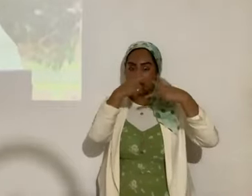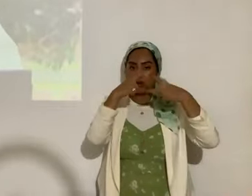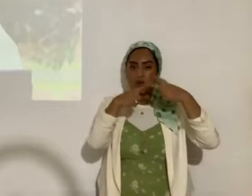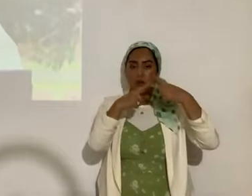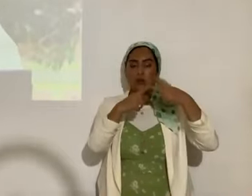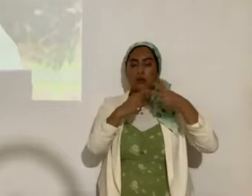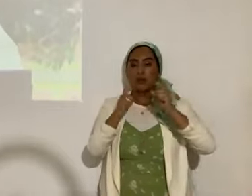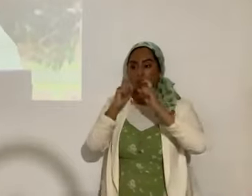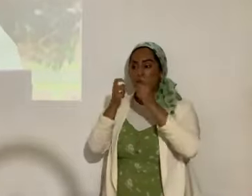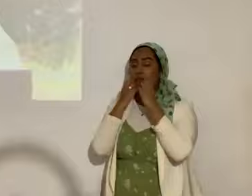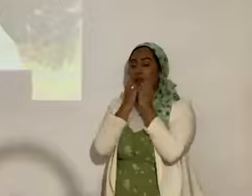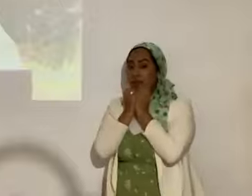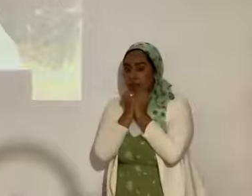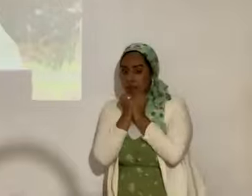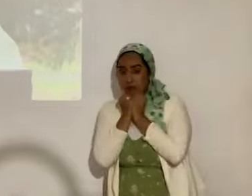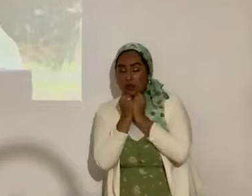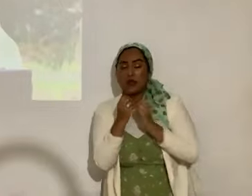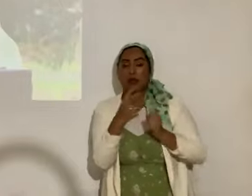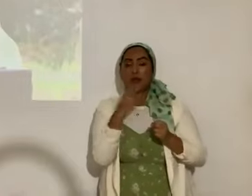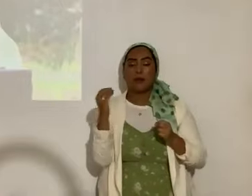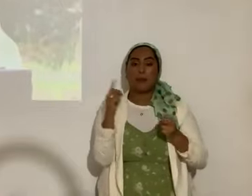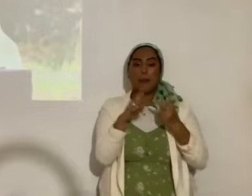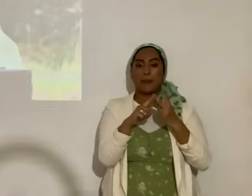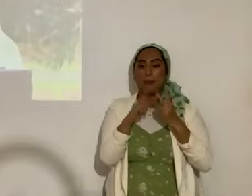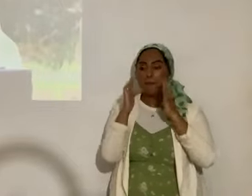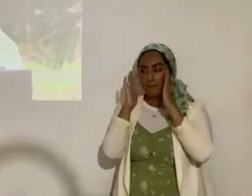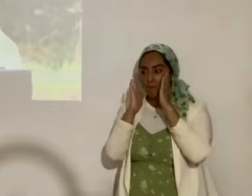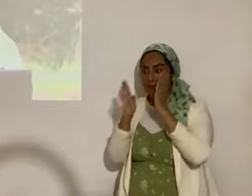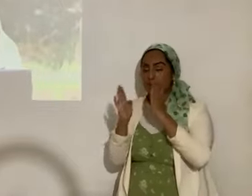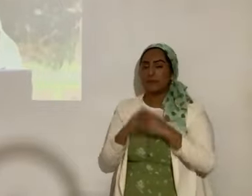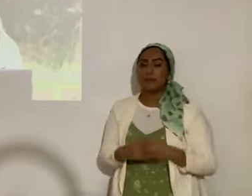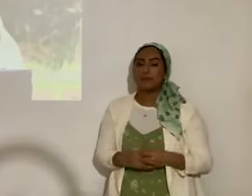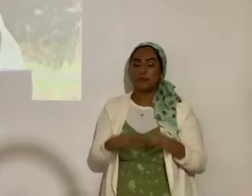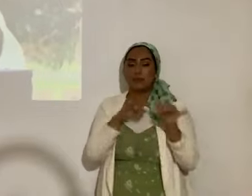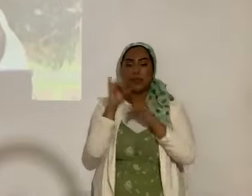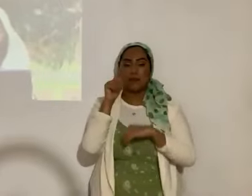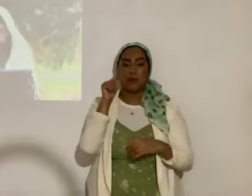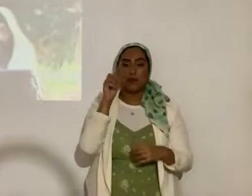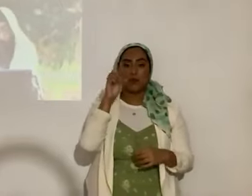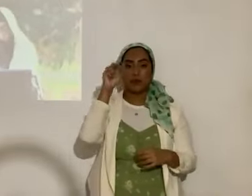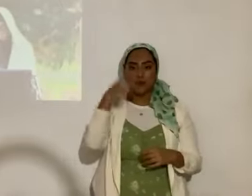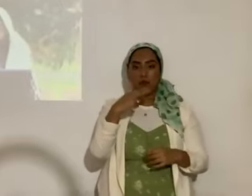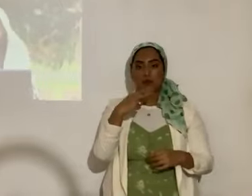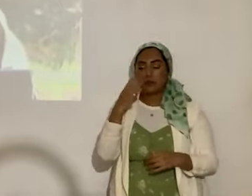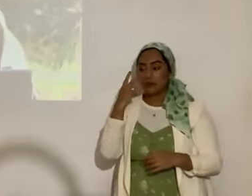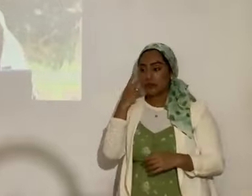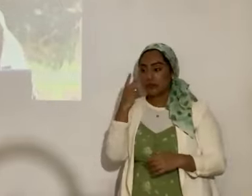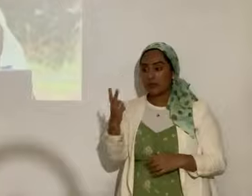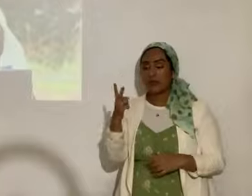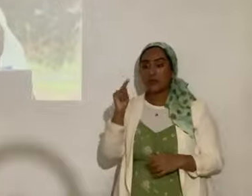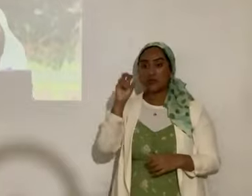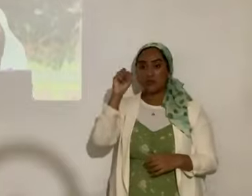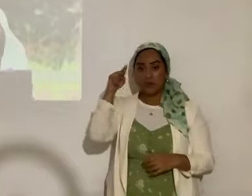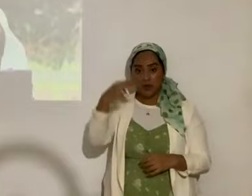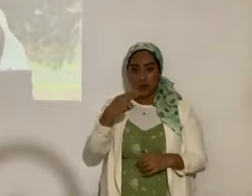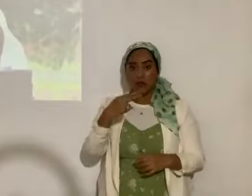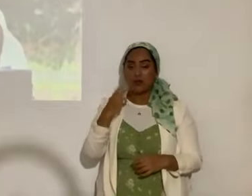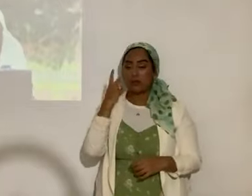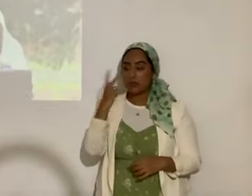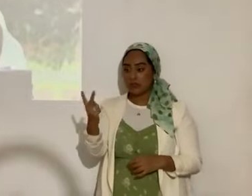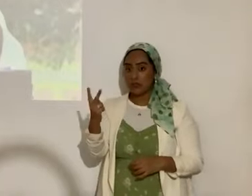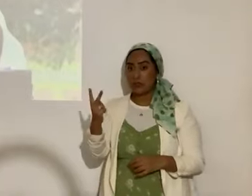darle su valor y apreciarla así la torá apreciar la luz que es la torá